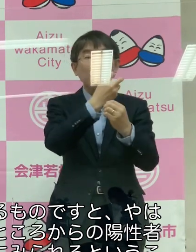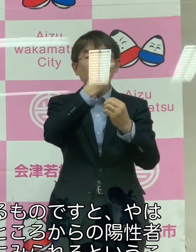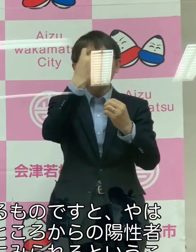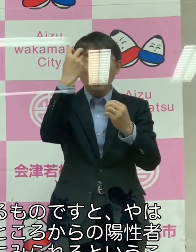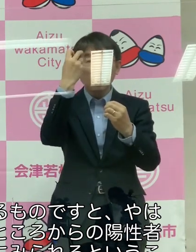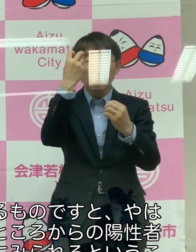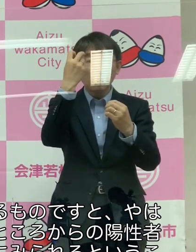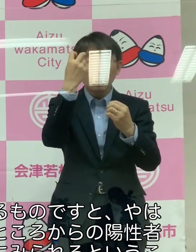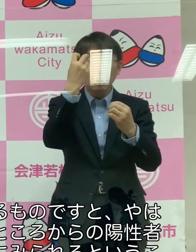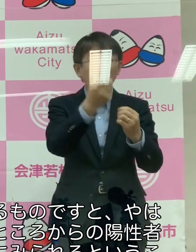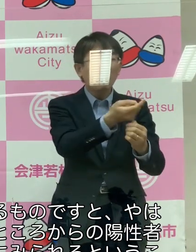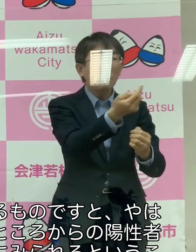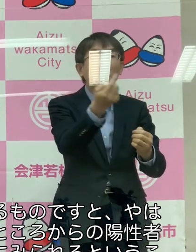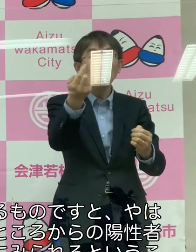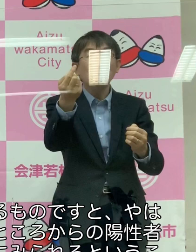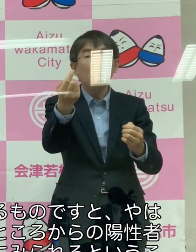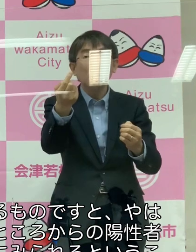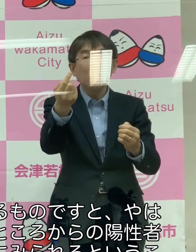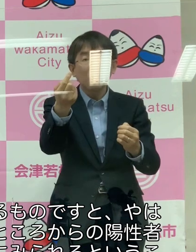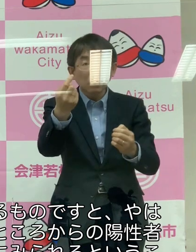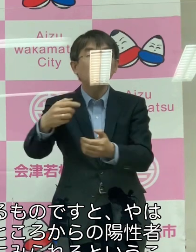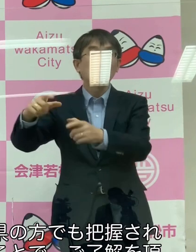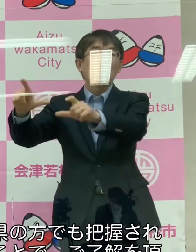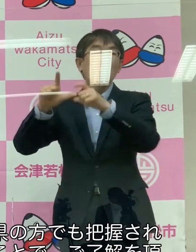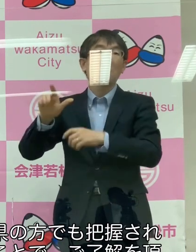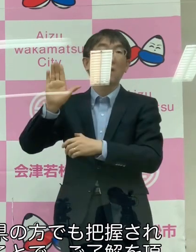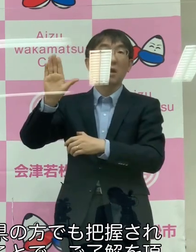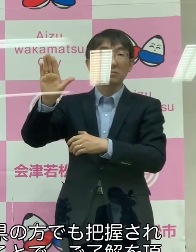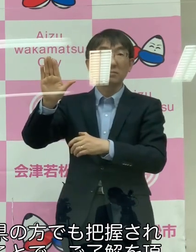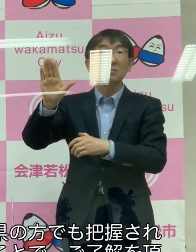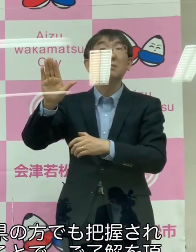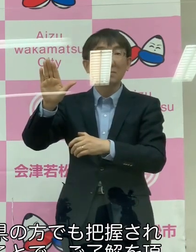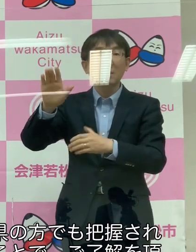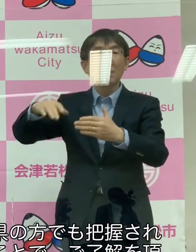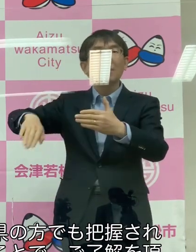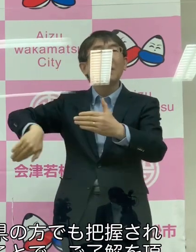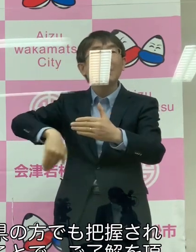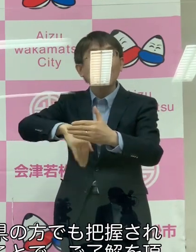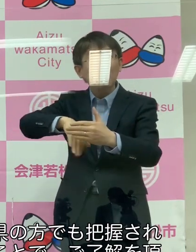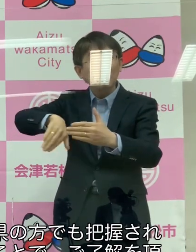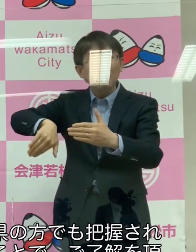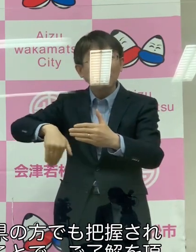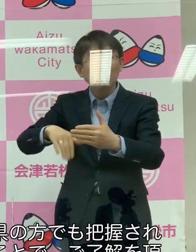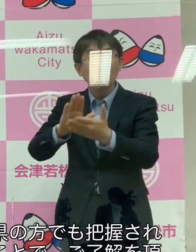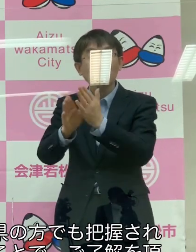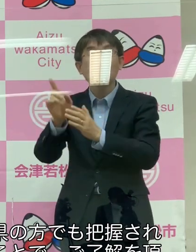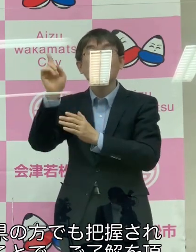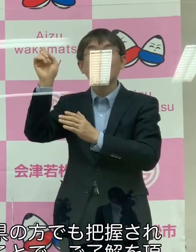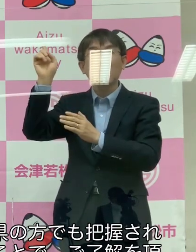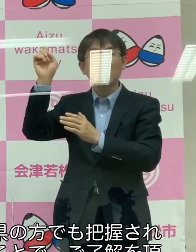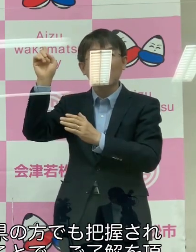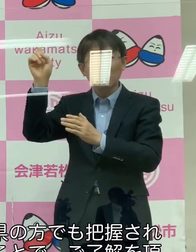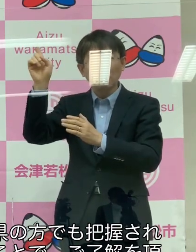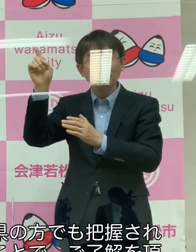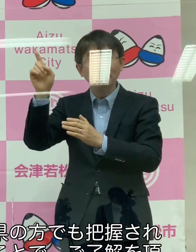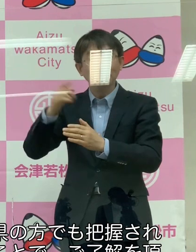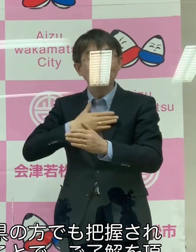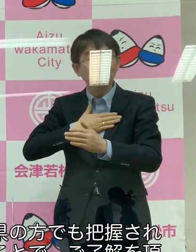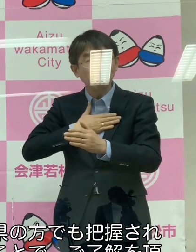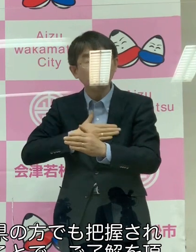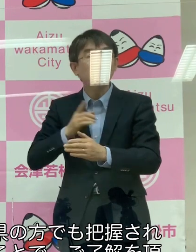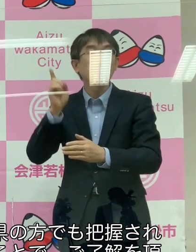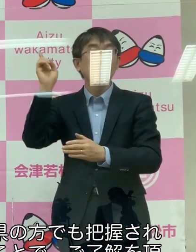向が顕著に見られるということを報告を受けてますので、その内容については福島県の方でも把握されています